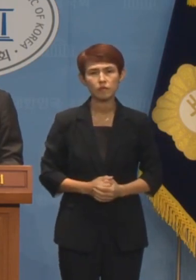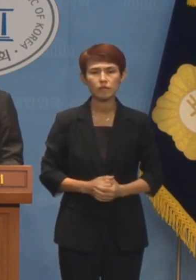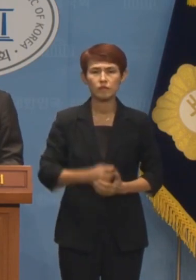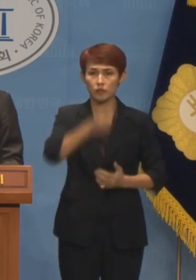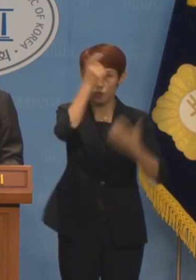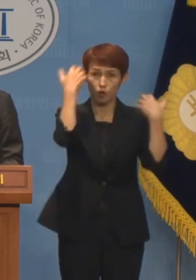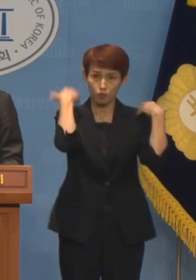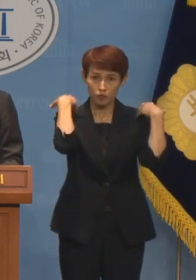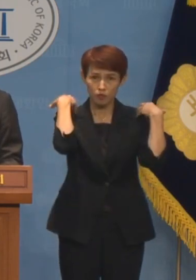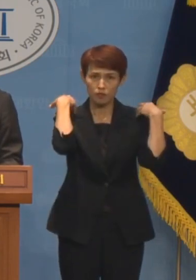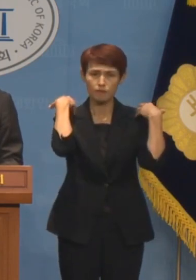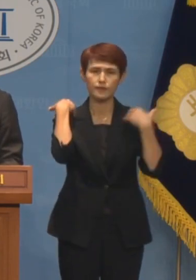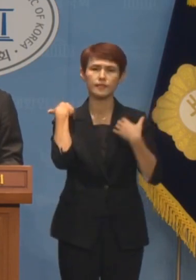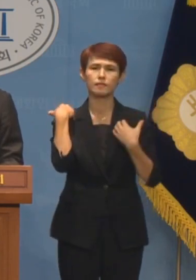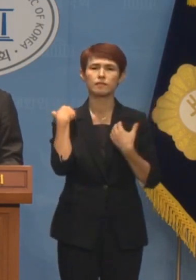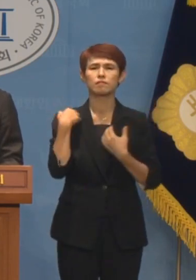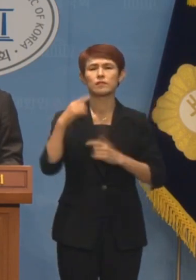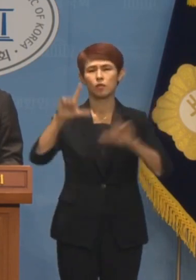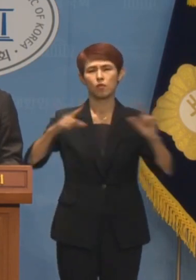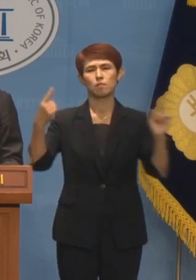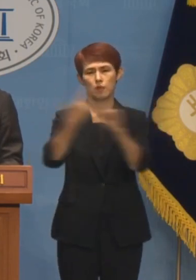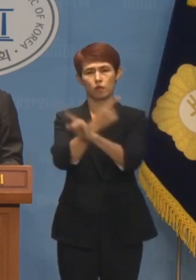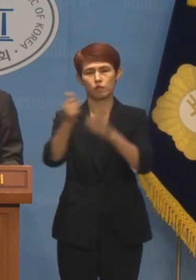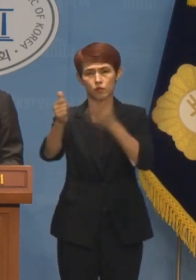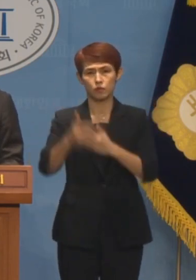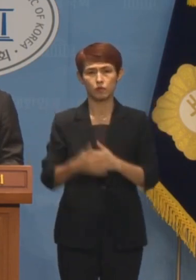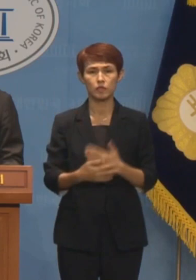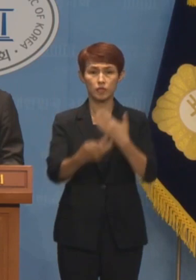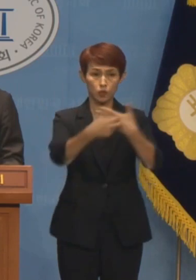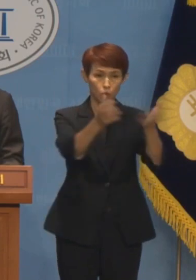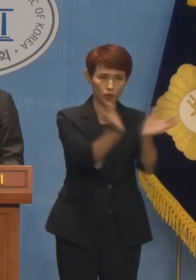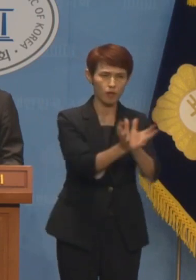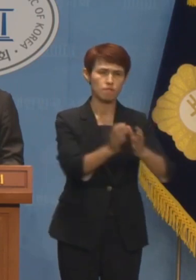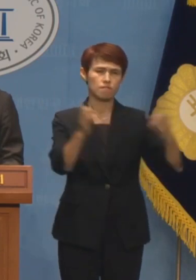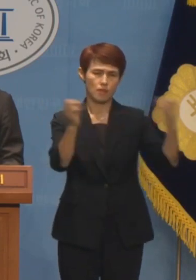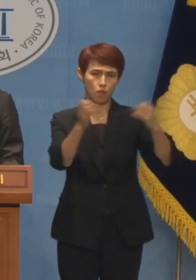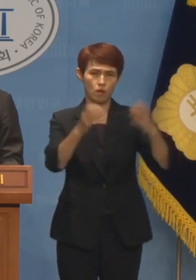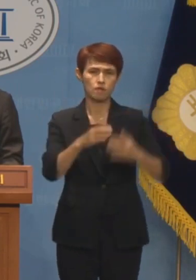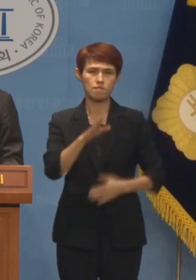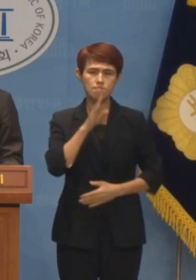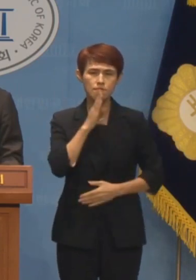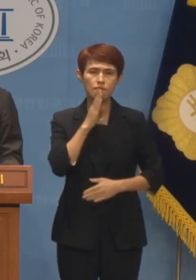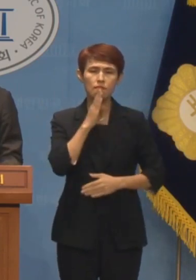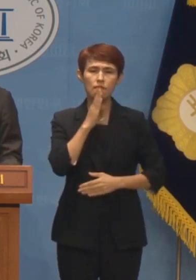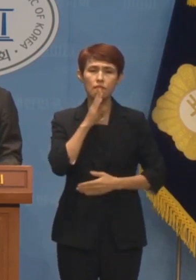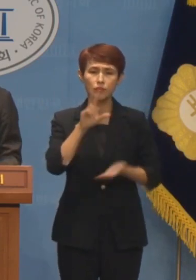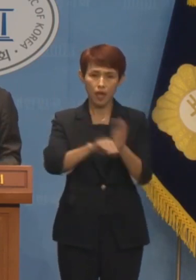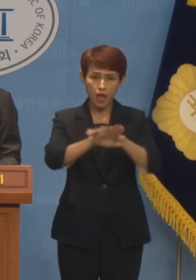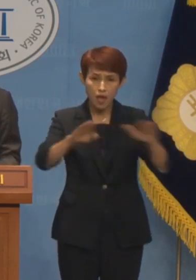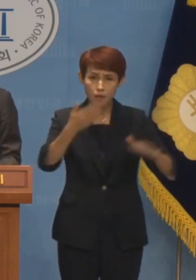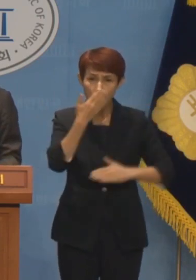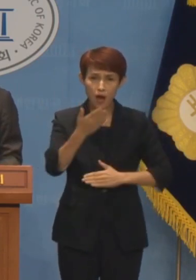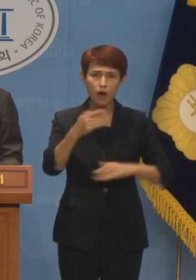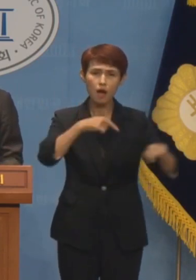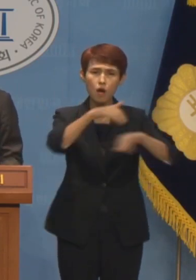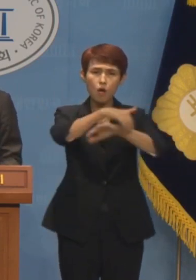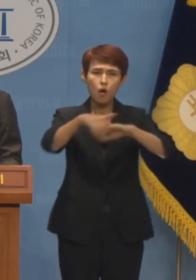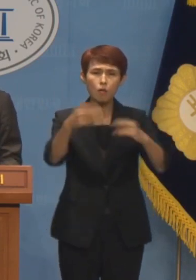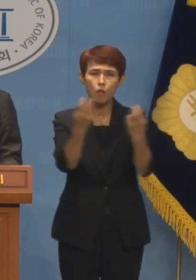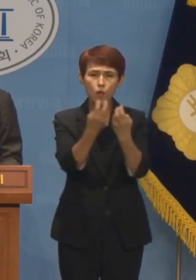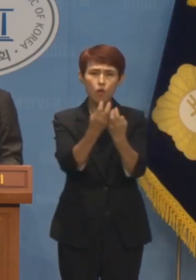정부는 전향적인 태도로 의료계의 대화에 나서 실효성 있는 정책 대안을